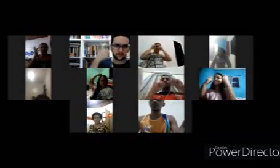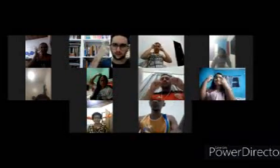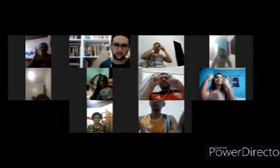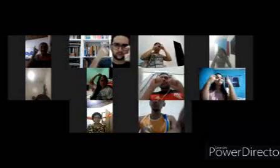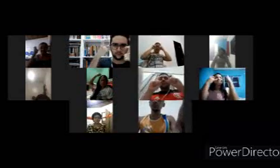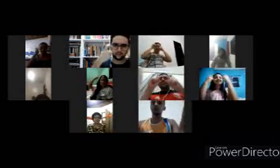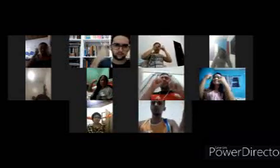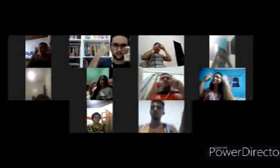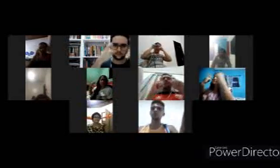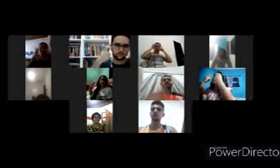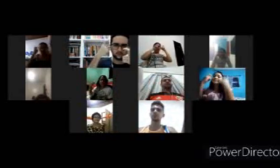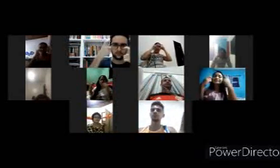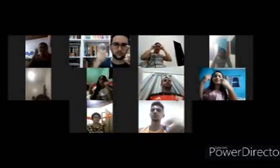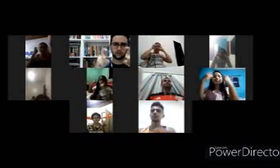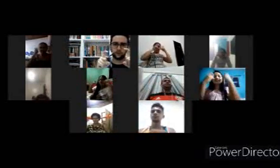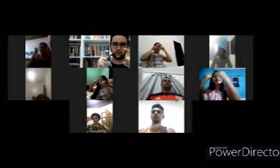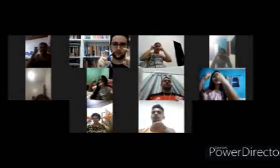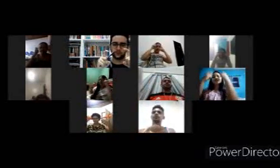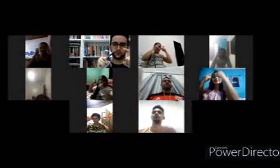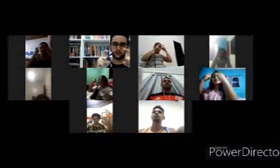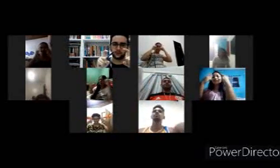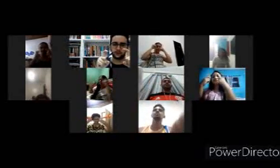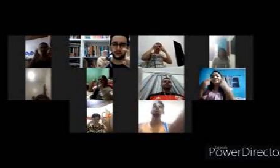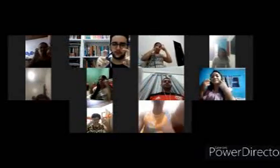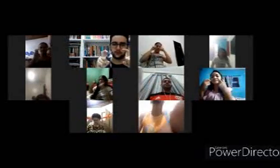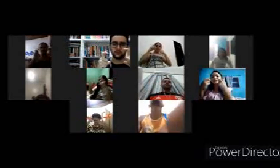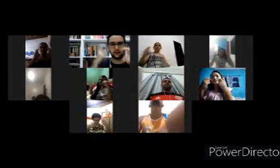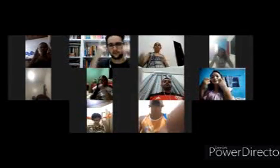Preocupação. Com a configuração de mão assim.